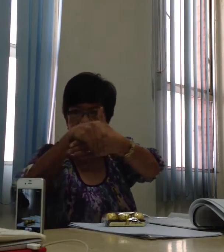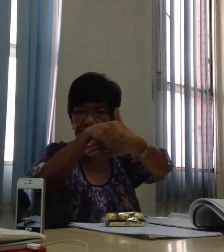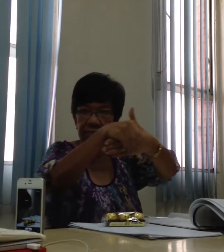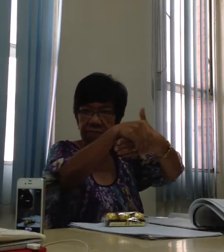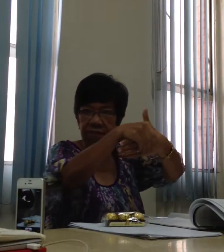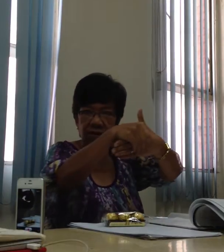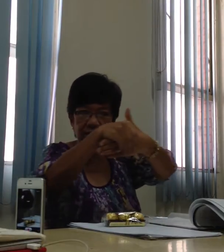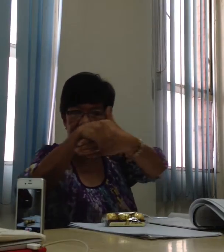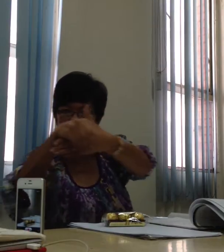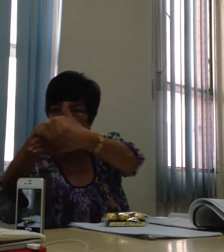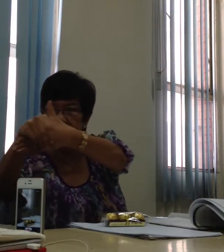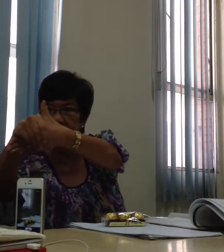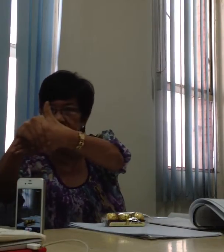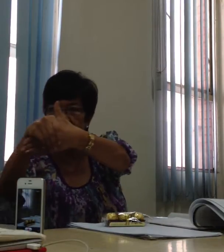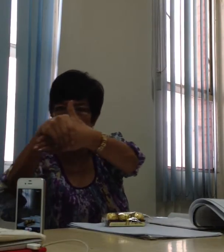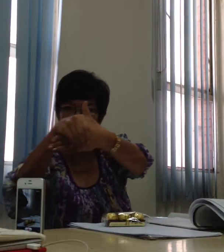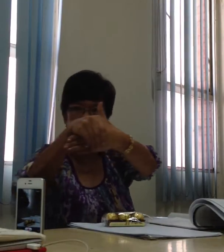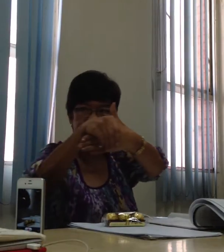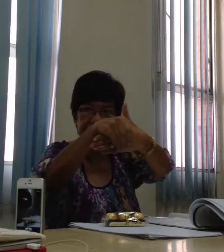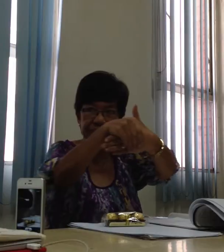Parang meat. Shark.